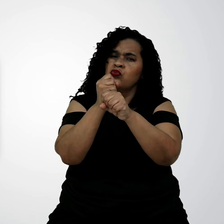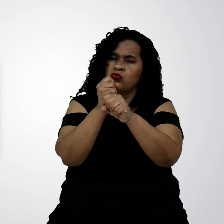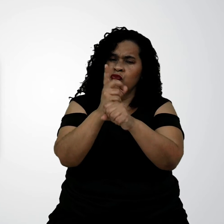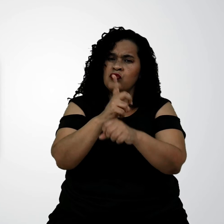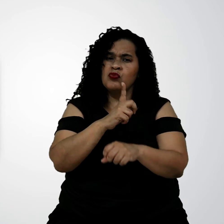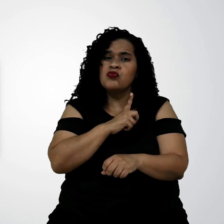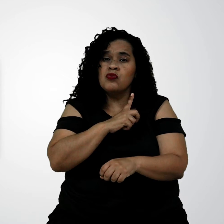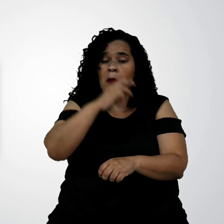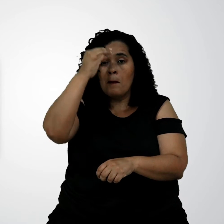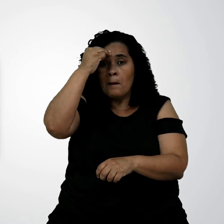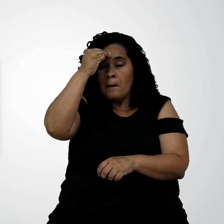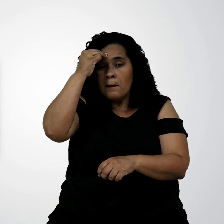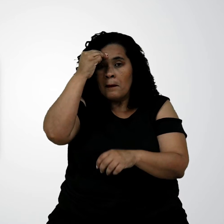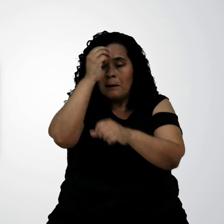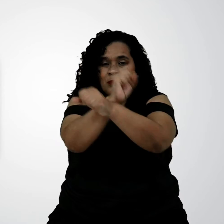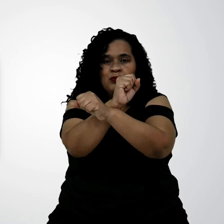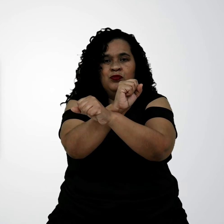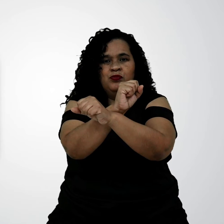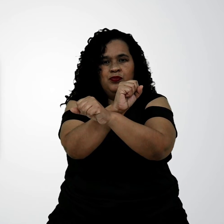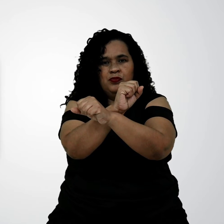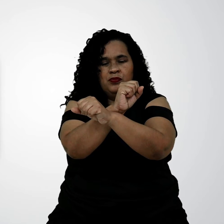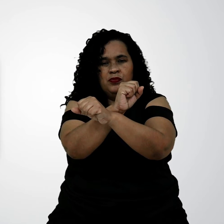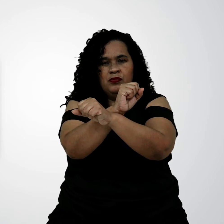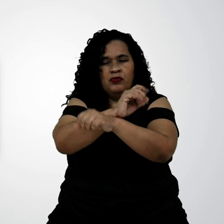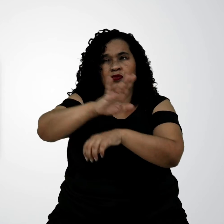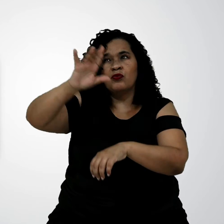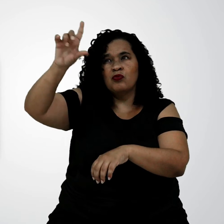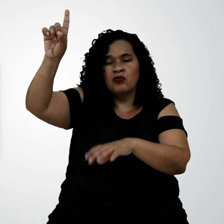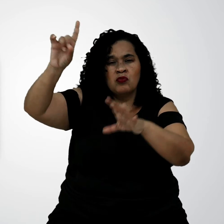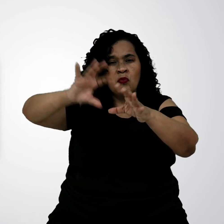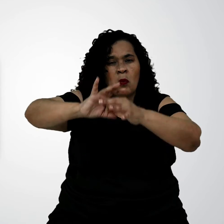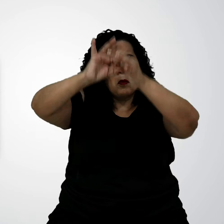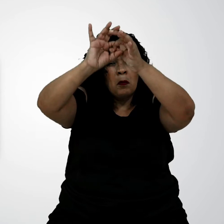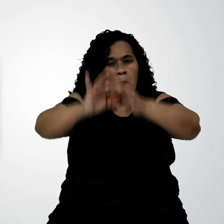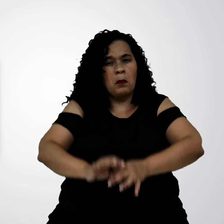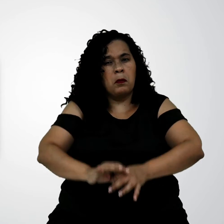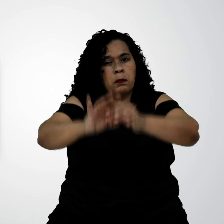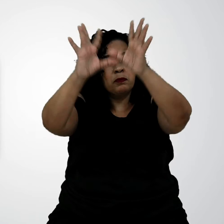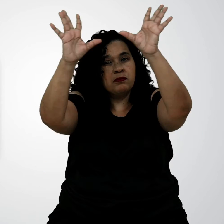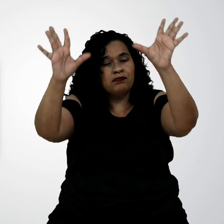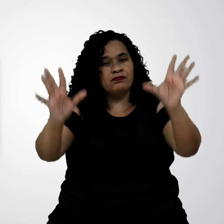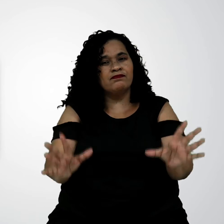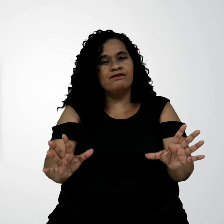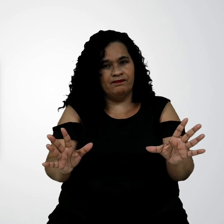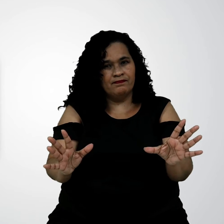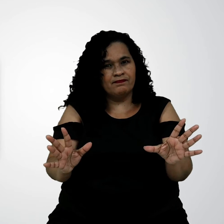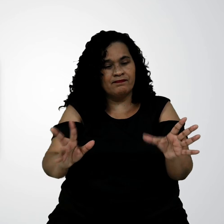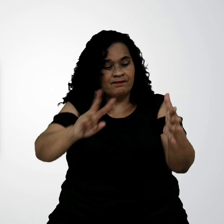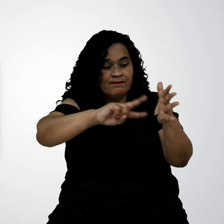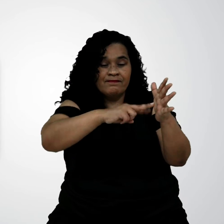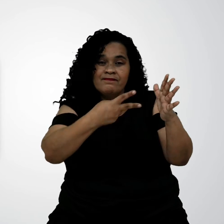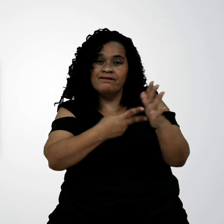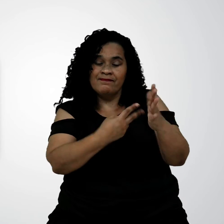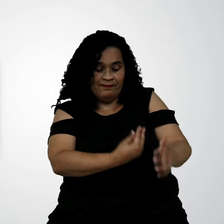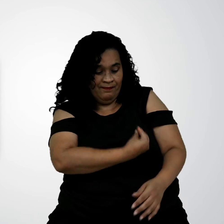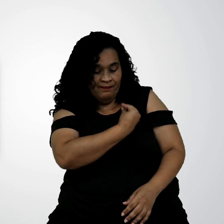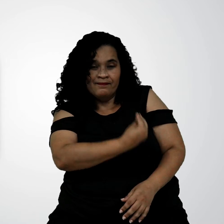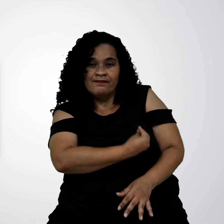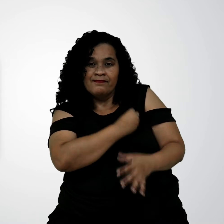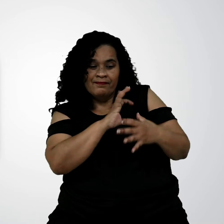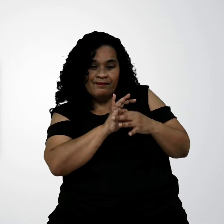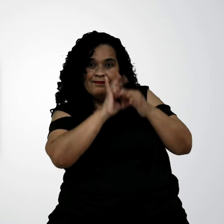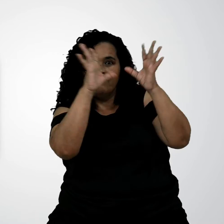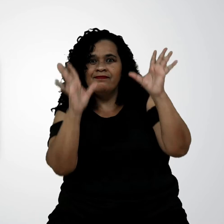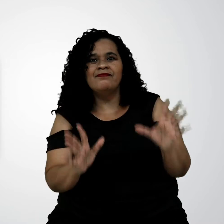de escravos. E quando Deus os libertou, eles eram livres, eles eram